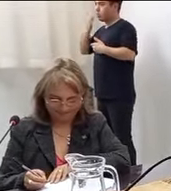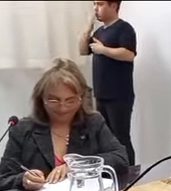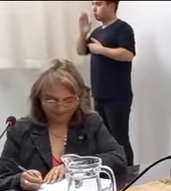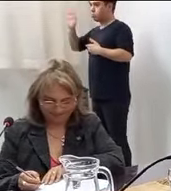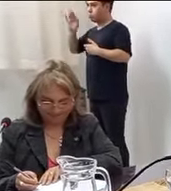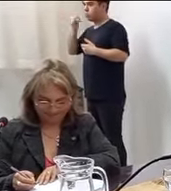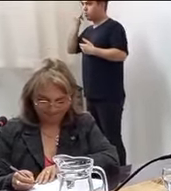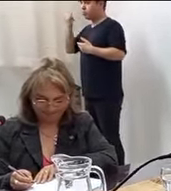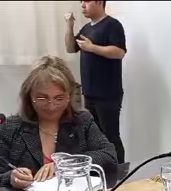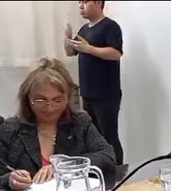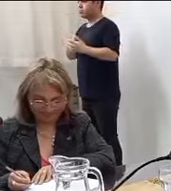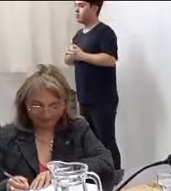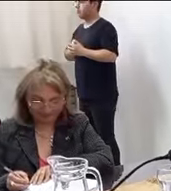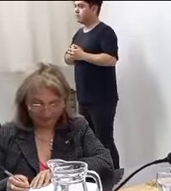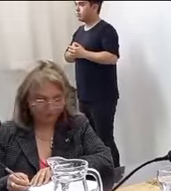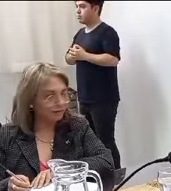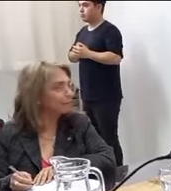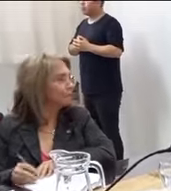16 de septiembre.